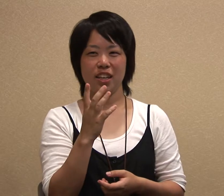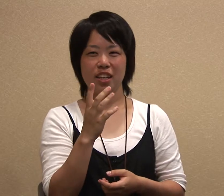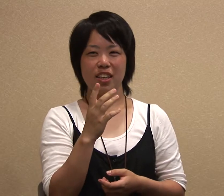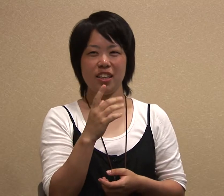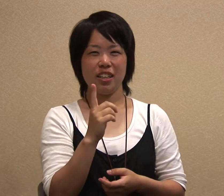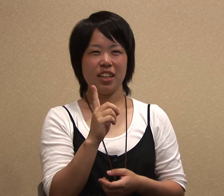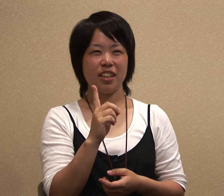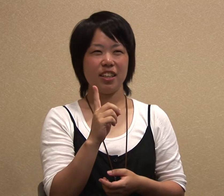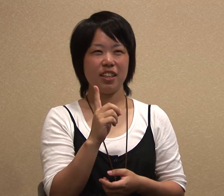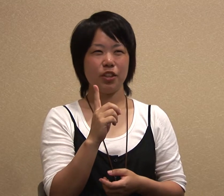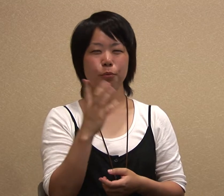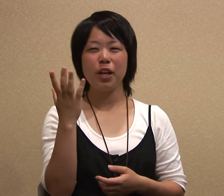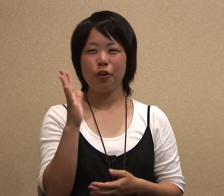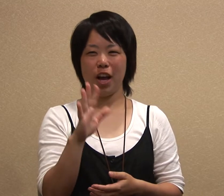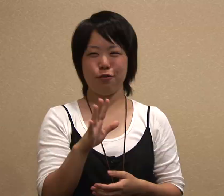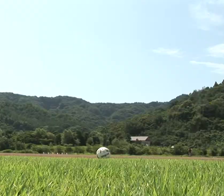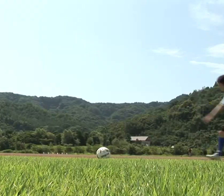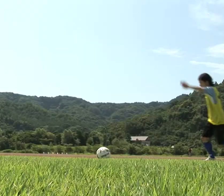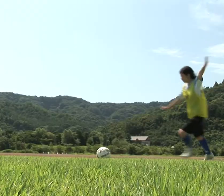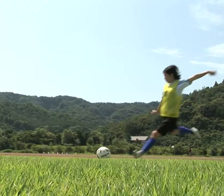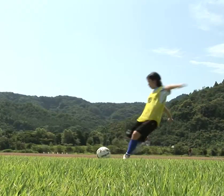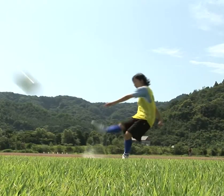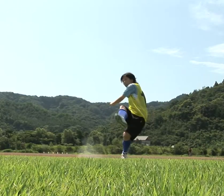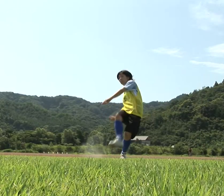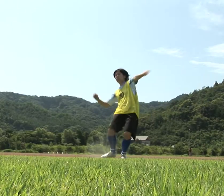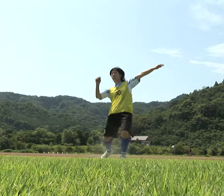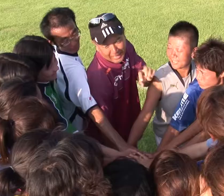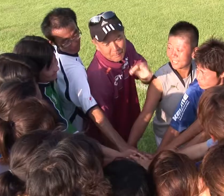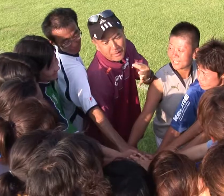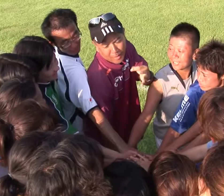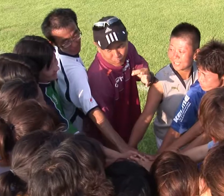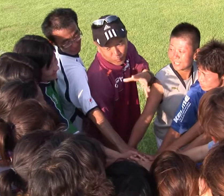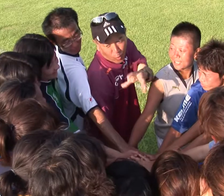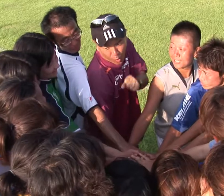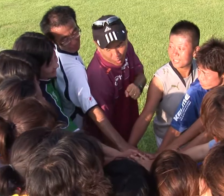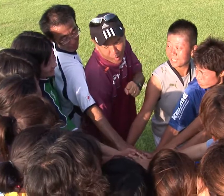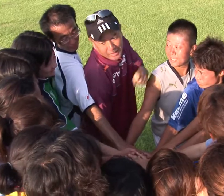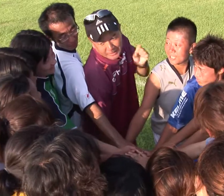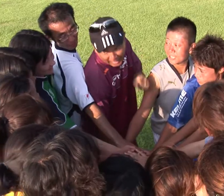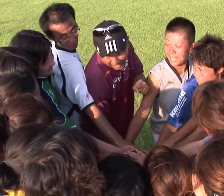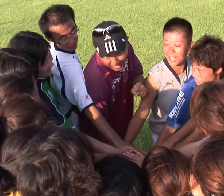夢のある言葉っていうか、 金メダルを取ろう、じゃーん。